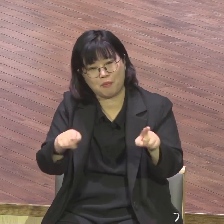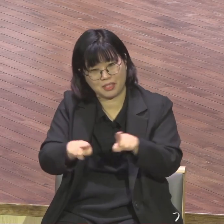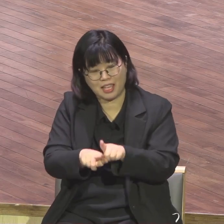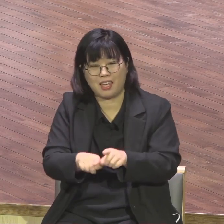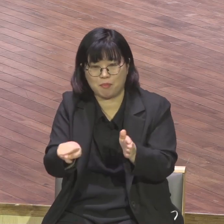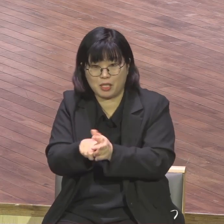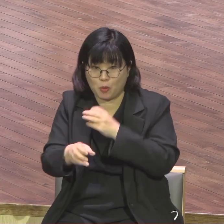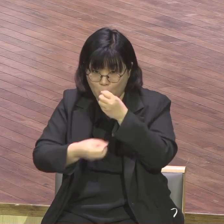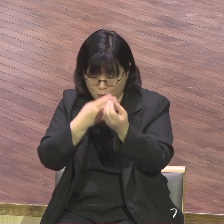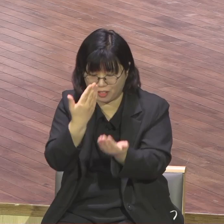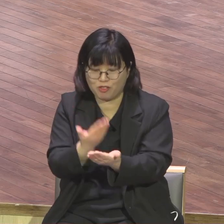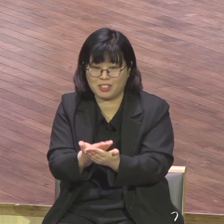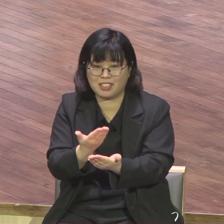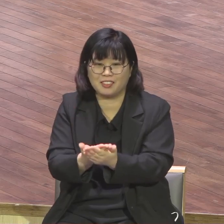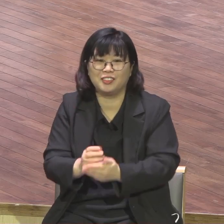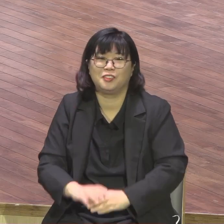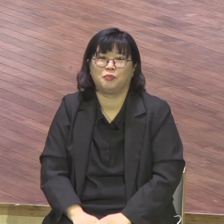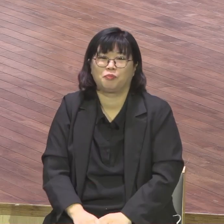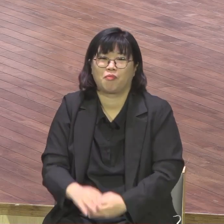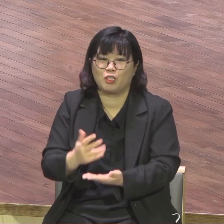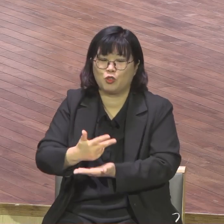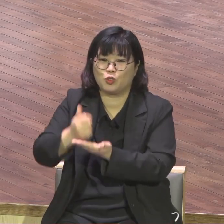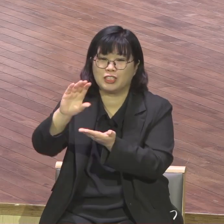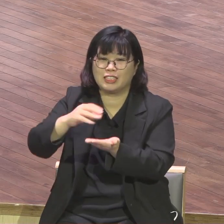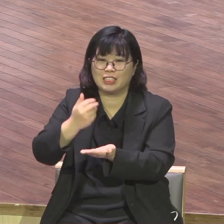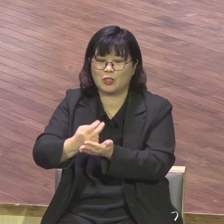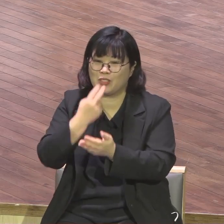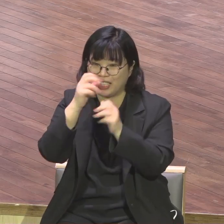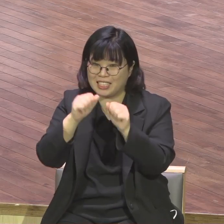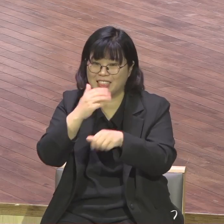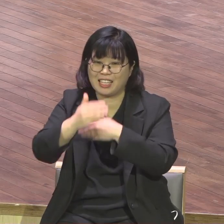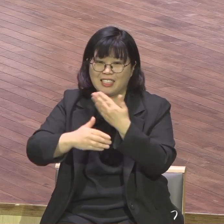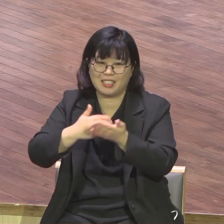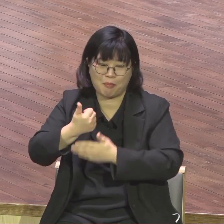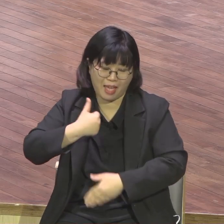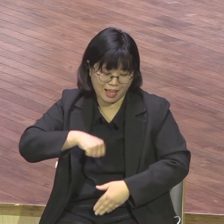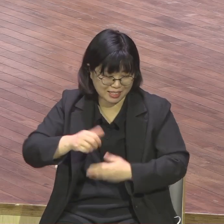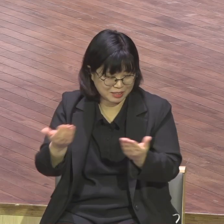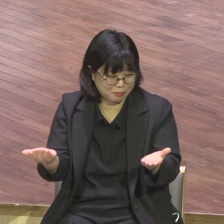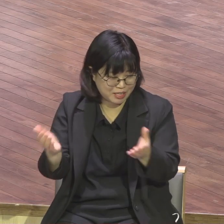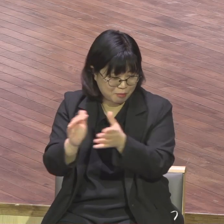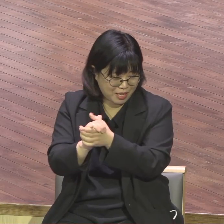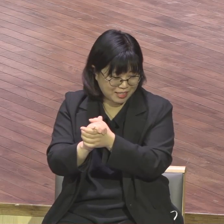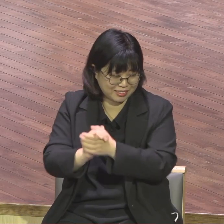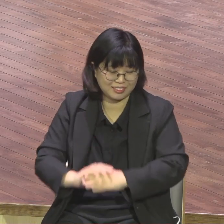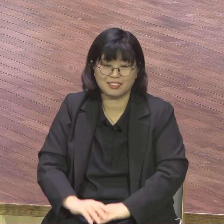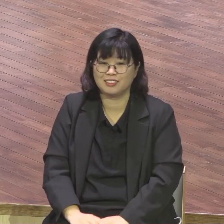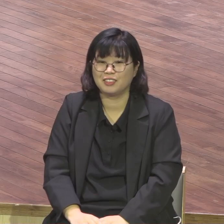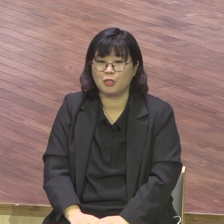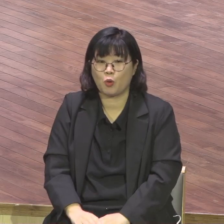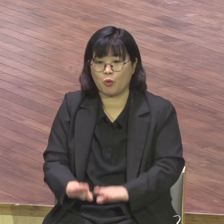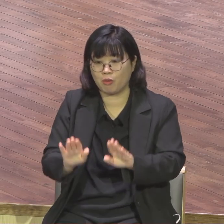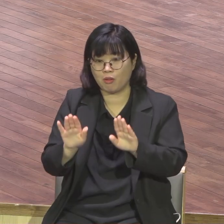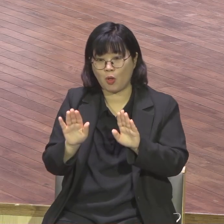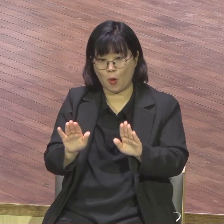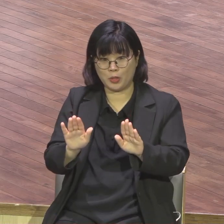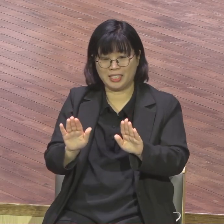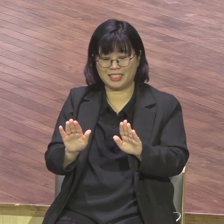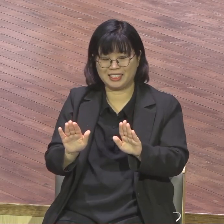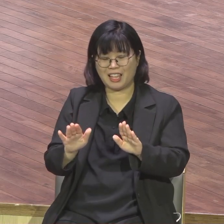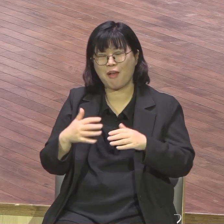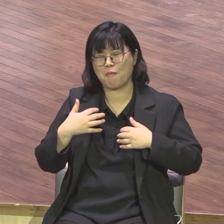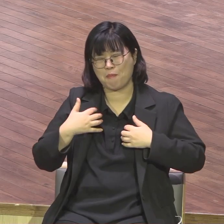주는 그리스도시요 살아계신 하나님의 아들이십니다. 아멘. 오늘 명절이라 많은